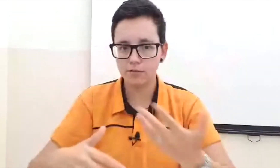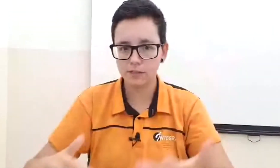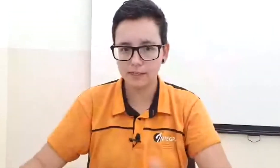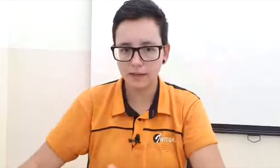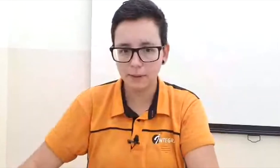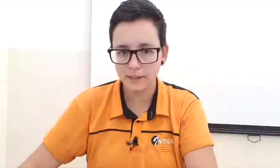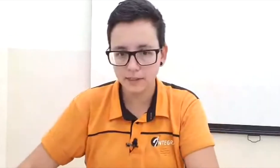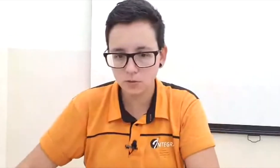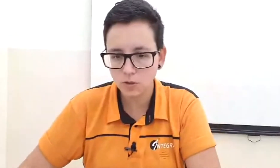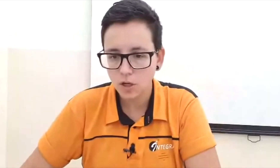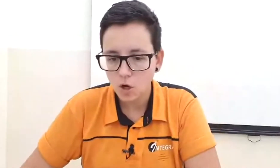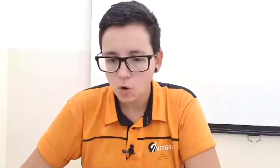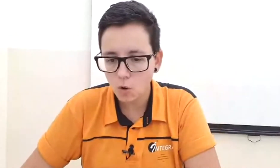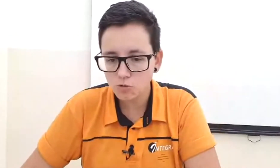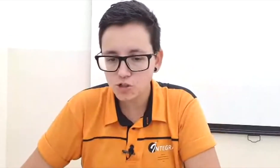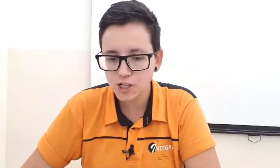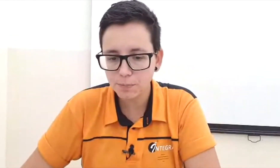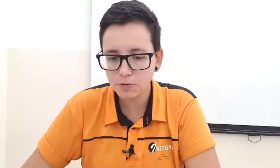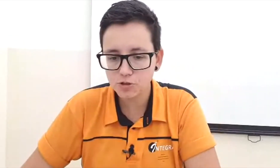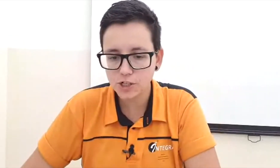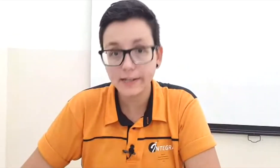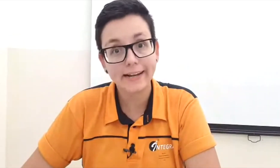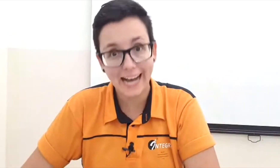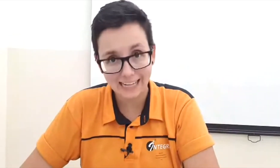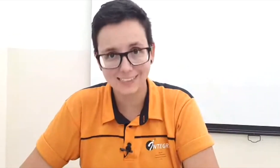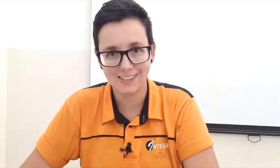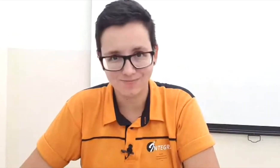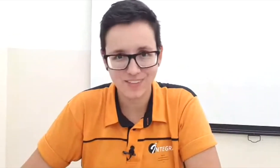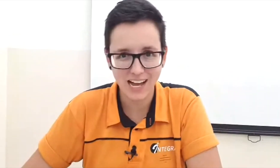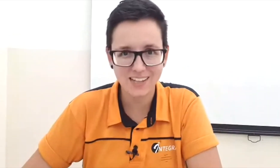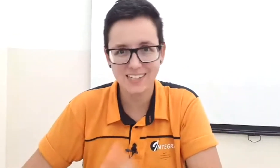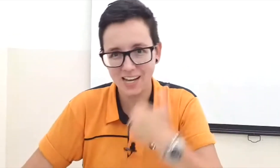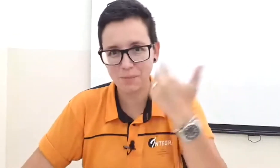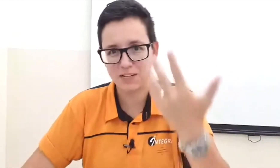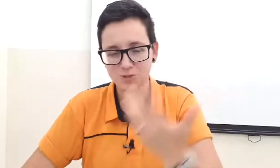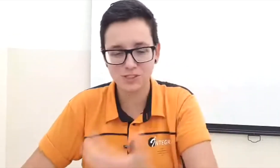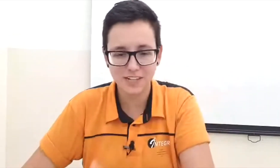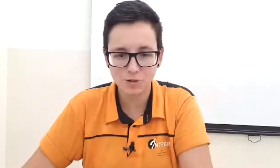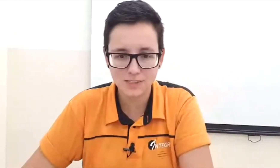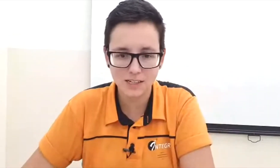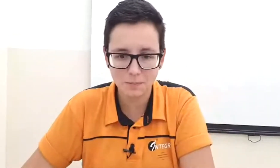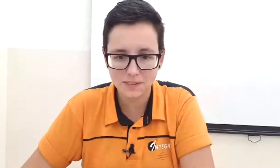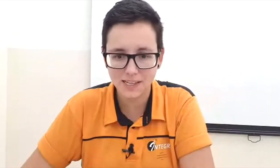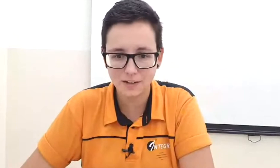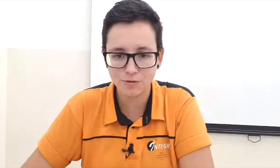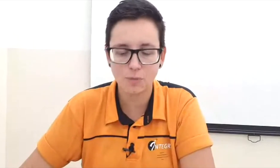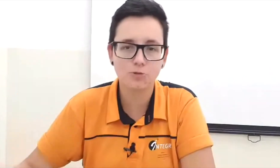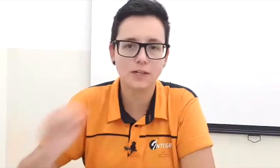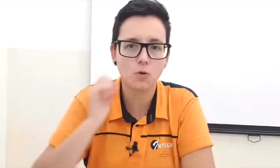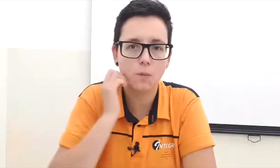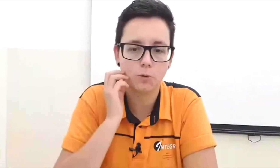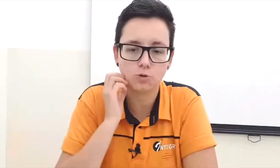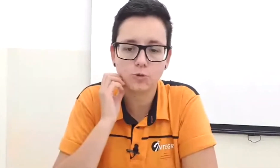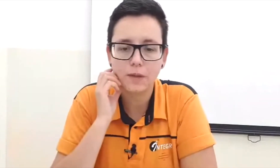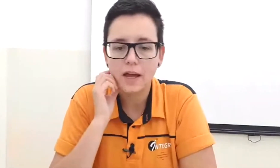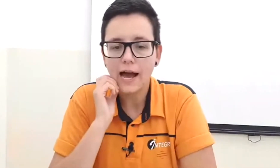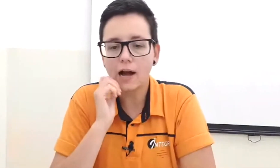você vai trabalhando com os tipos de casa, tá? E aí mais o sinal simples, que ele forma um sinal composto.